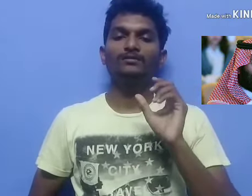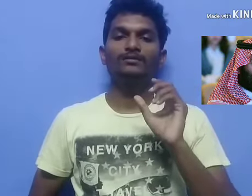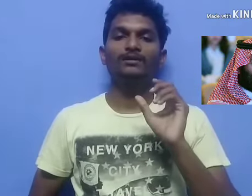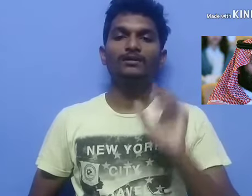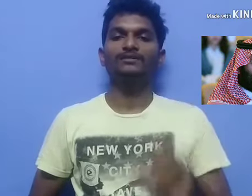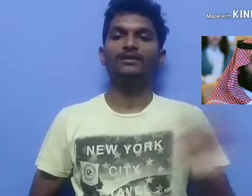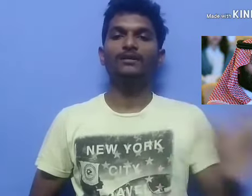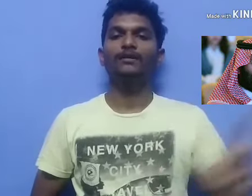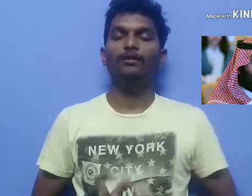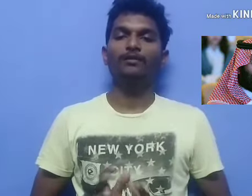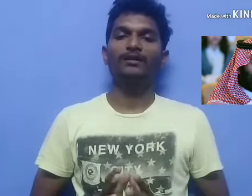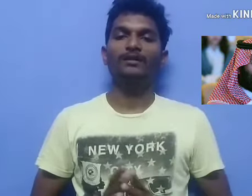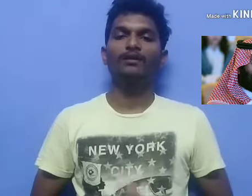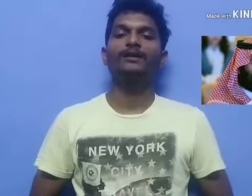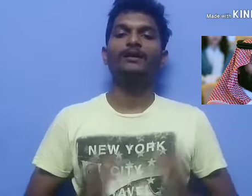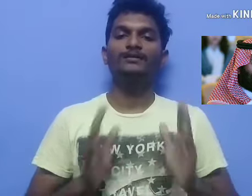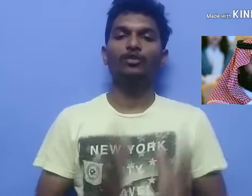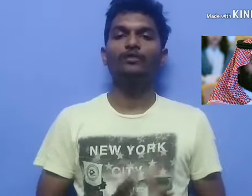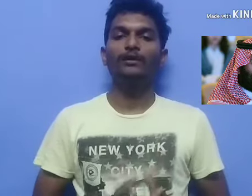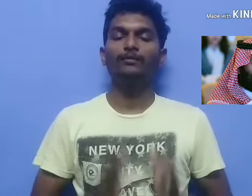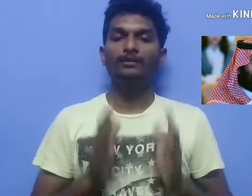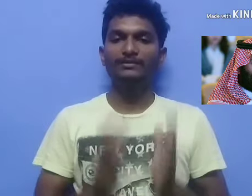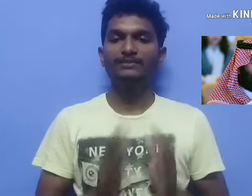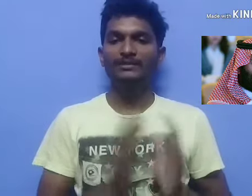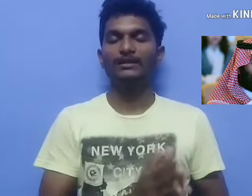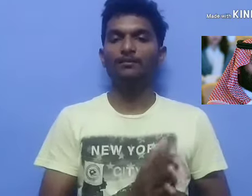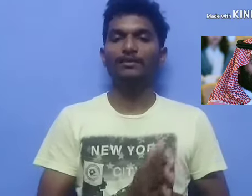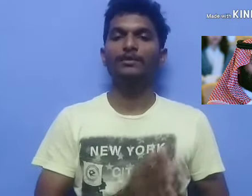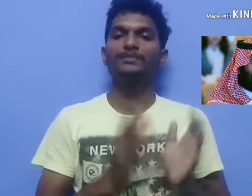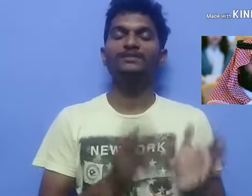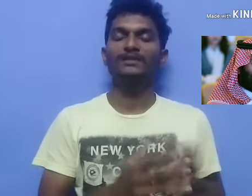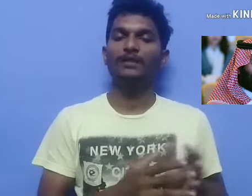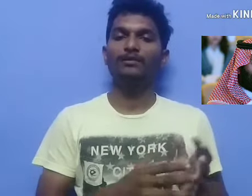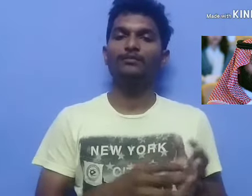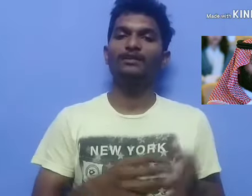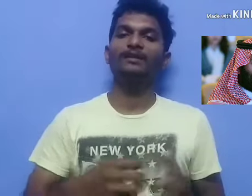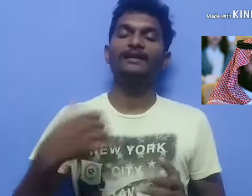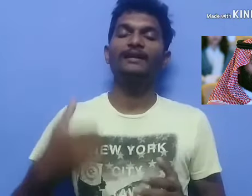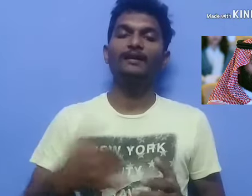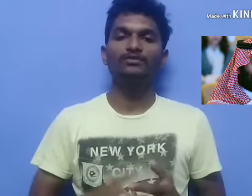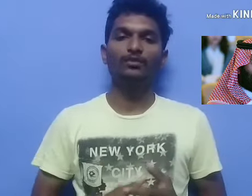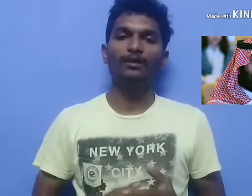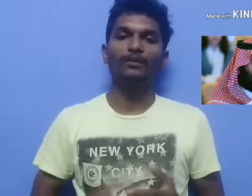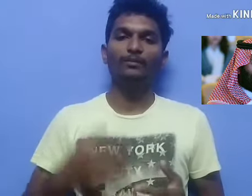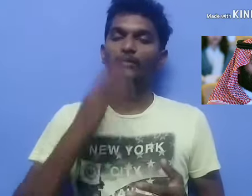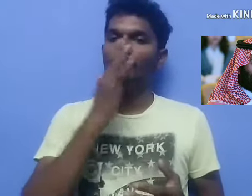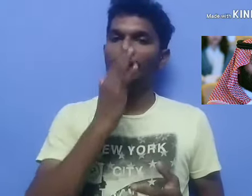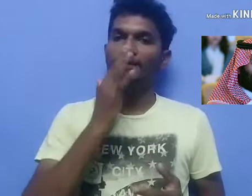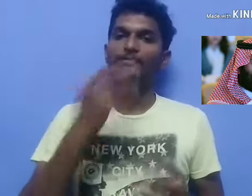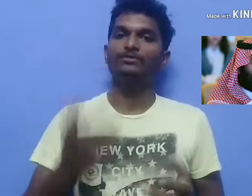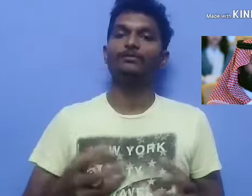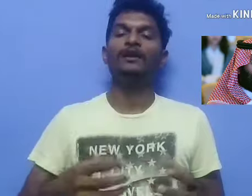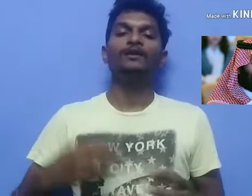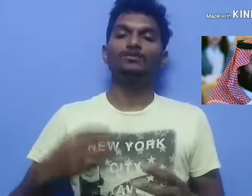வந்து பிரசிடென்ட்டுக்கு பவர் அப்படிங்கிற மாதிரி, சவுதி அரேபியாவில் பிரின்சஸ்க்கு தான் பவர். பிரின்சஸ் அப்படின்னு பார்த்தீங்கன்னா கிங் அப்படின்னு சொல்லுவாங்க, இப்போ நம்ம ஊரில் ராஜா அப்படின்னு சொல்லுவாங்க. ஸோ அந்த